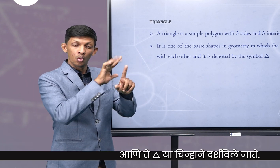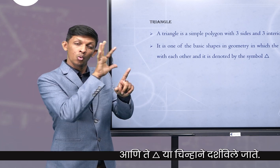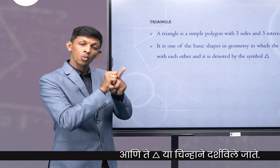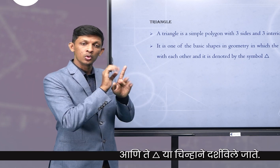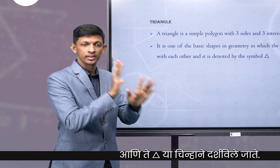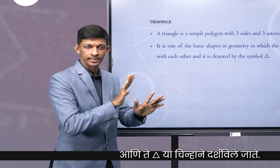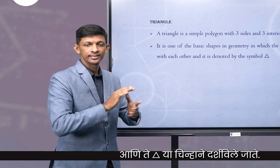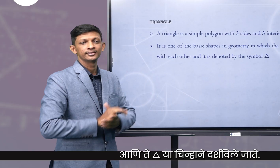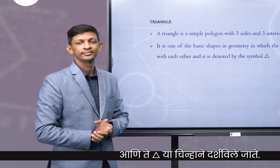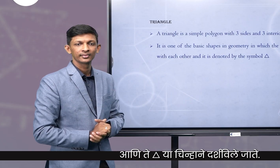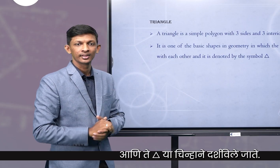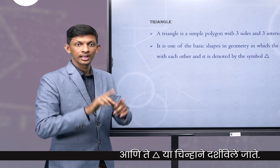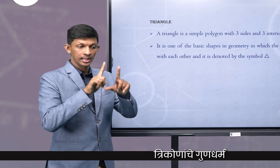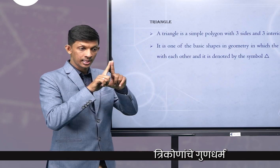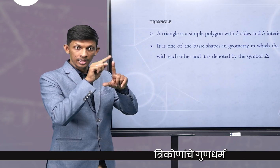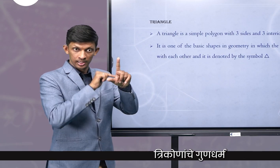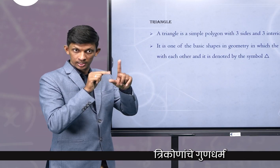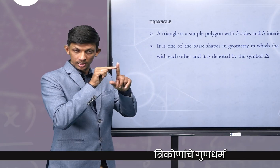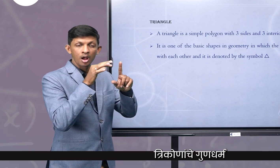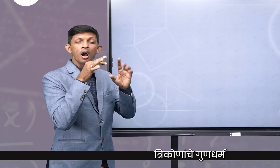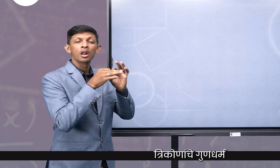या चिन्हाने दर्शवले जातात. त्रिकोणांचे गुणधर्म.